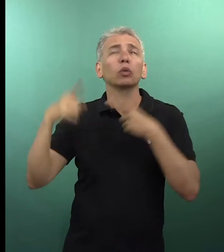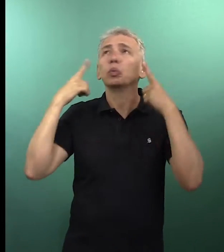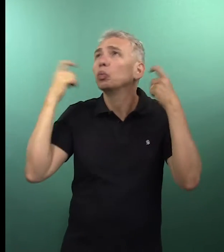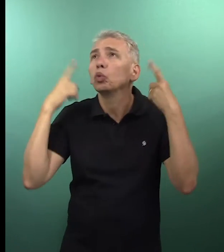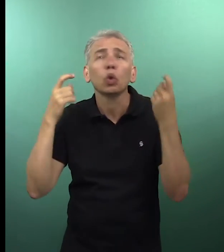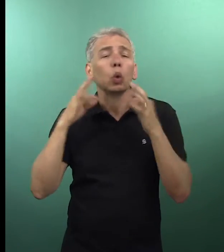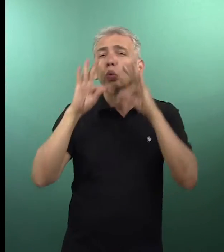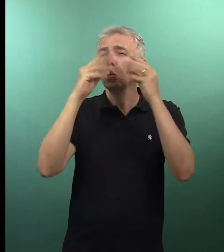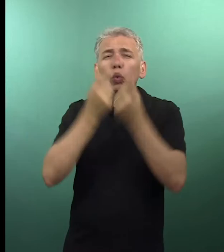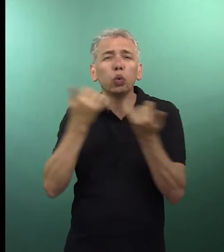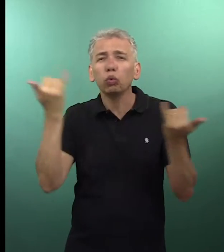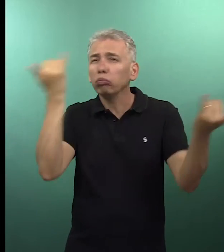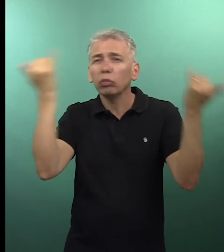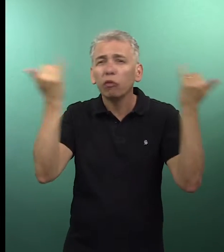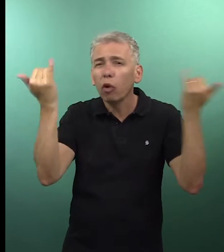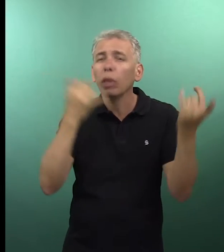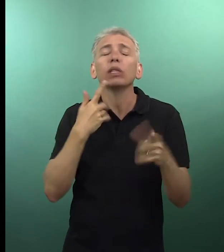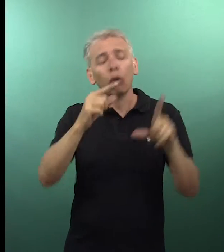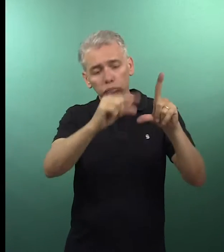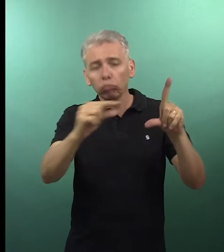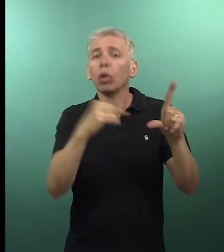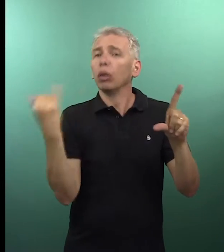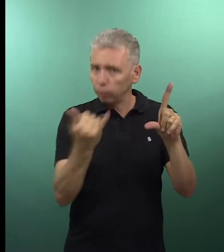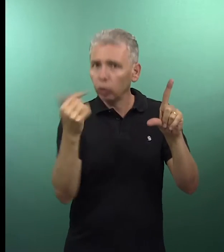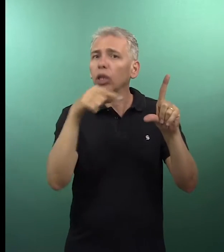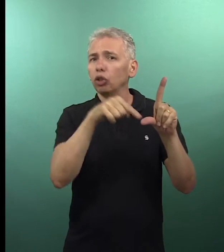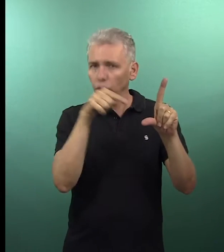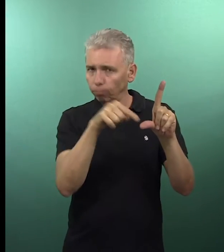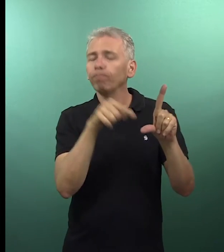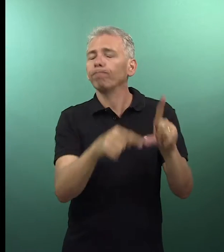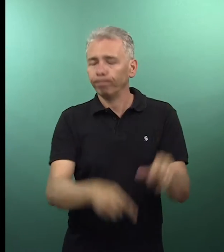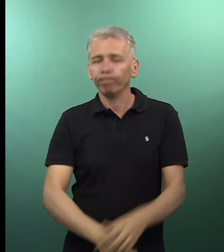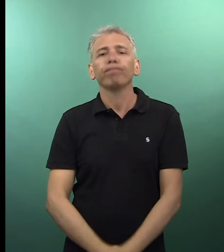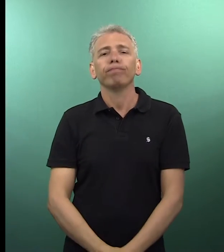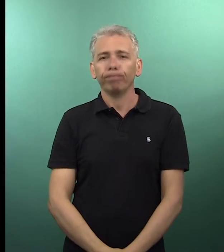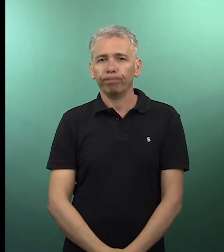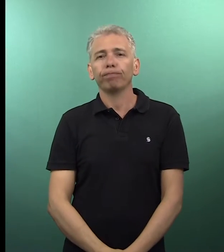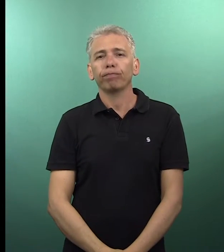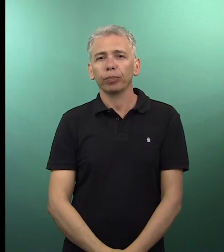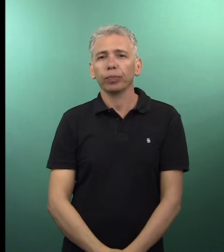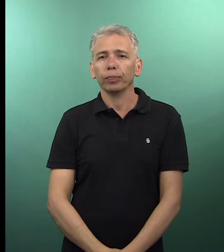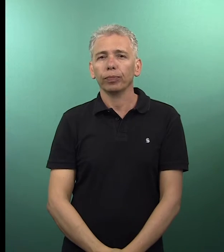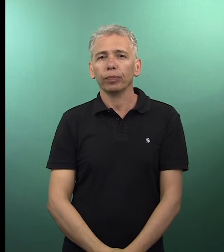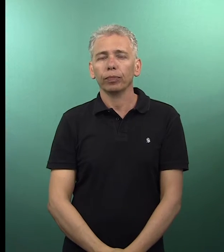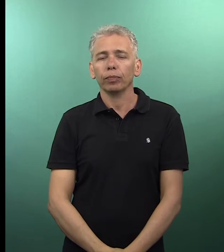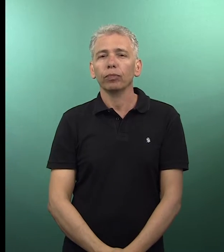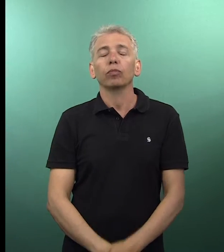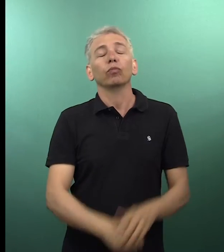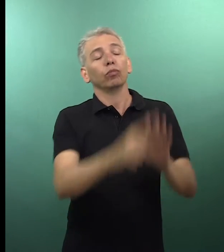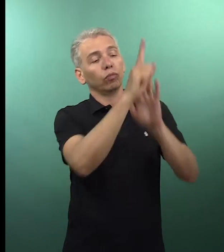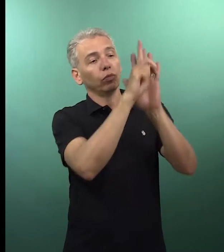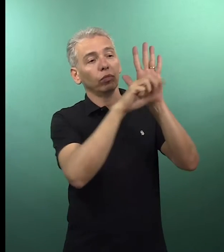com deficiência e entre estas e as demais usuários dos serviços de telecomunicações inciso 14